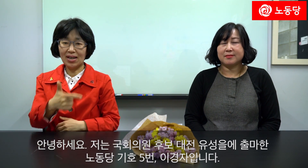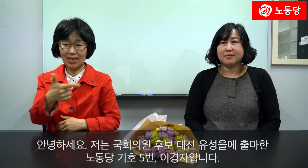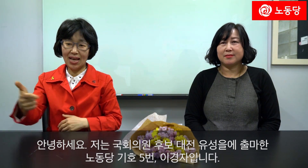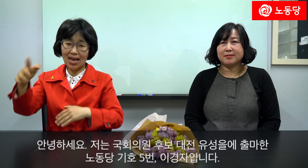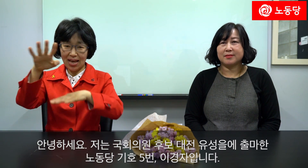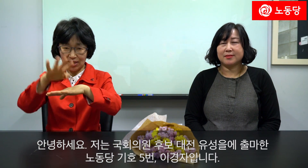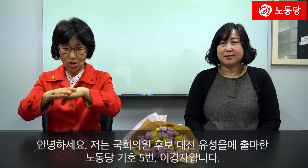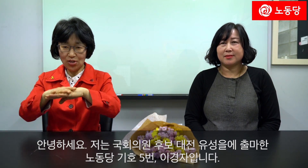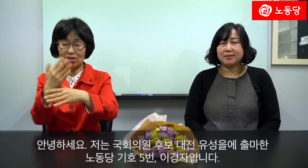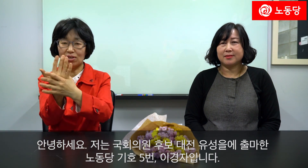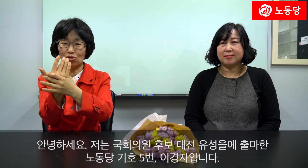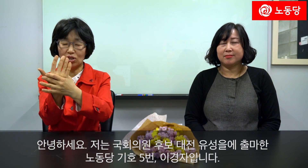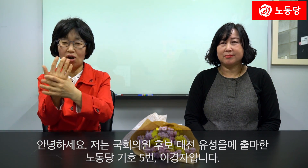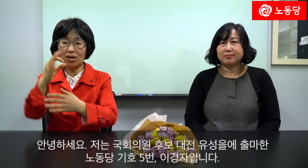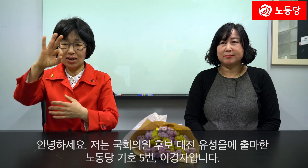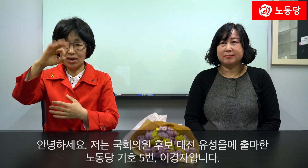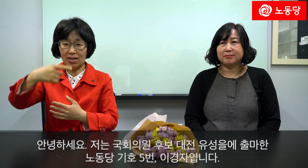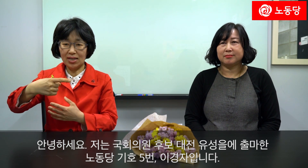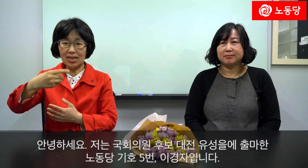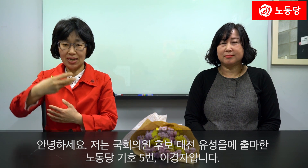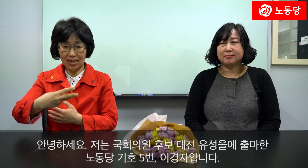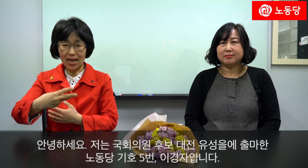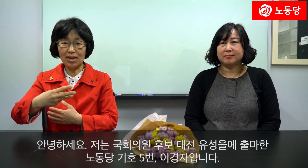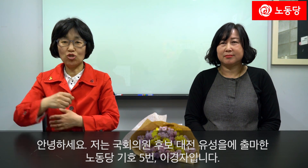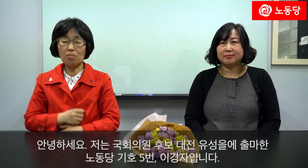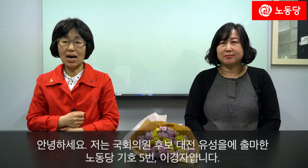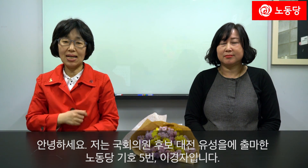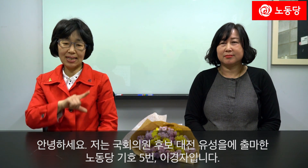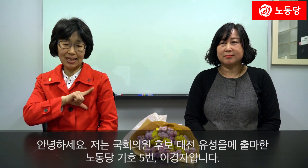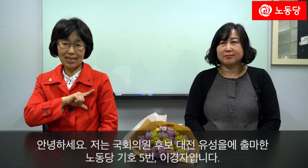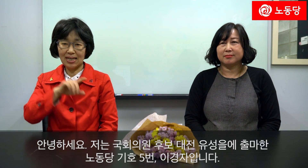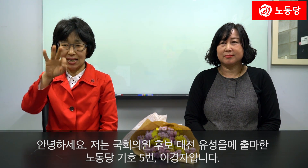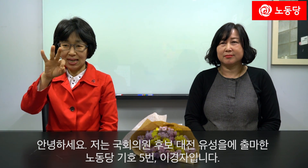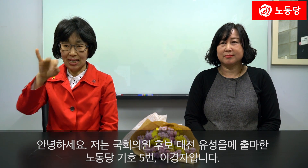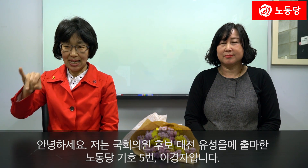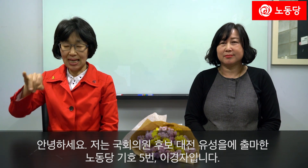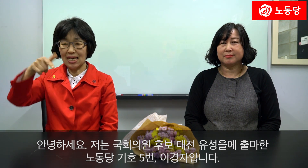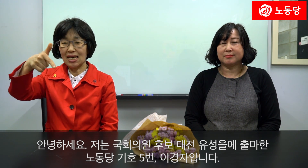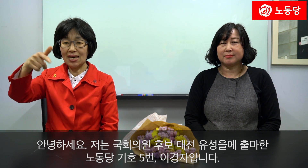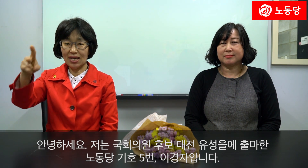5번 대전 유성 을에 출마한